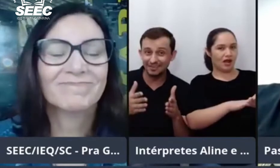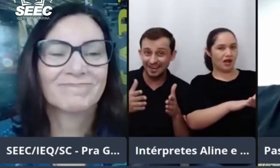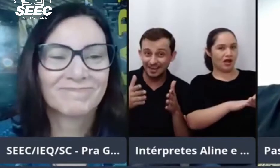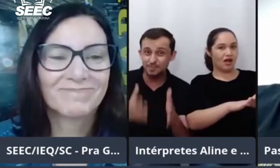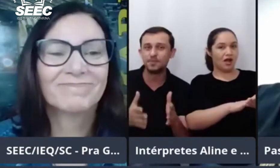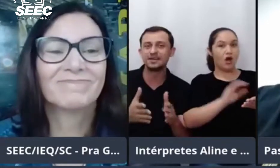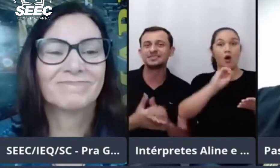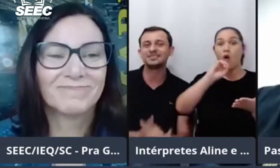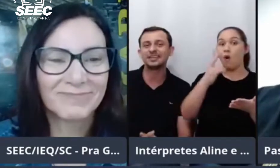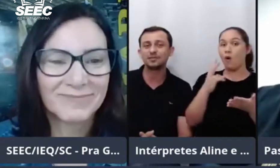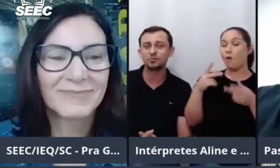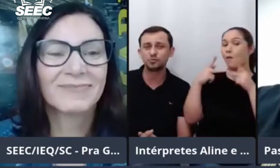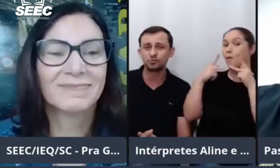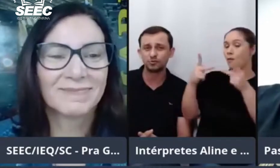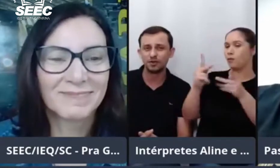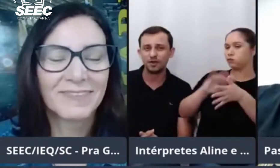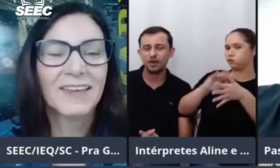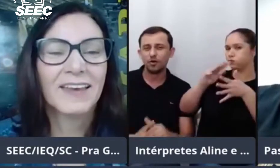língua, na Libras.